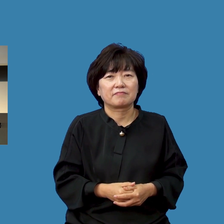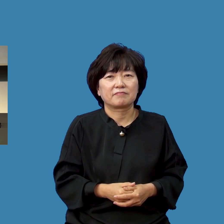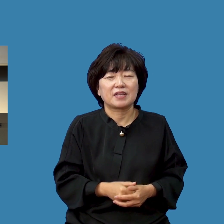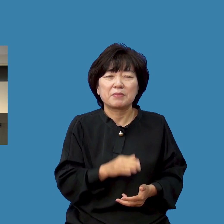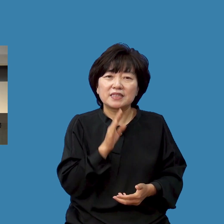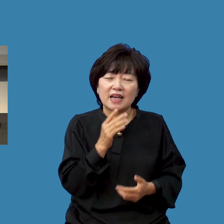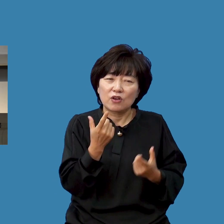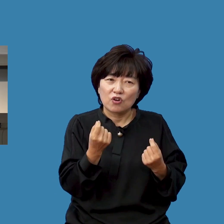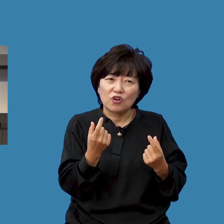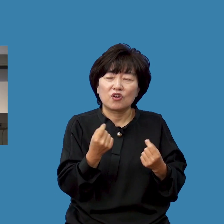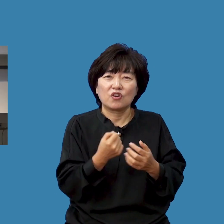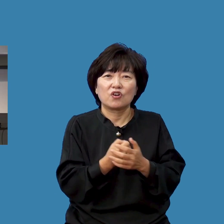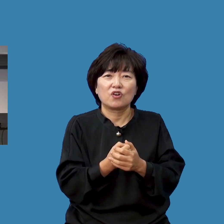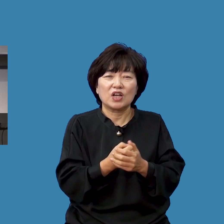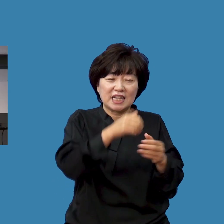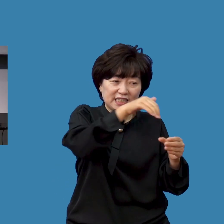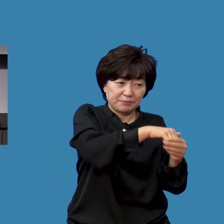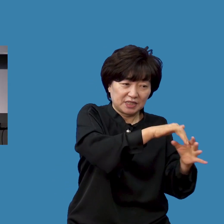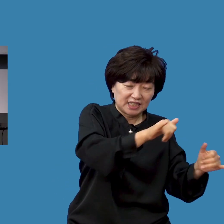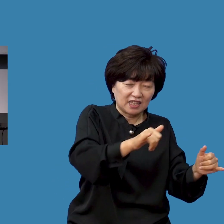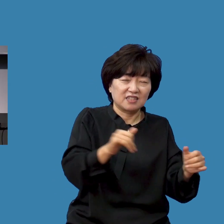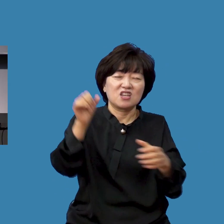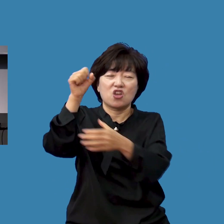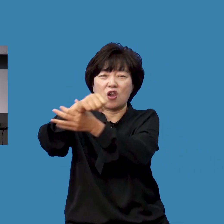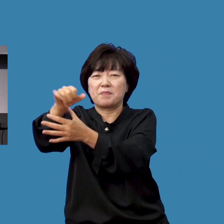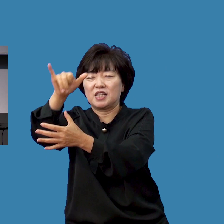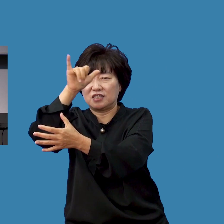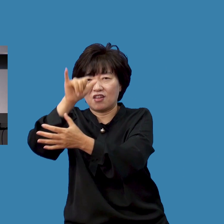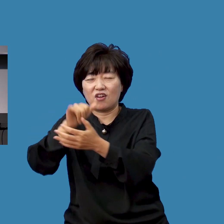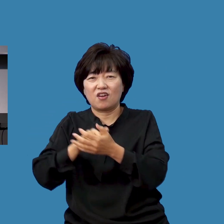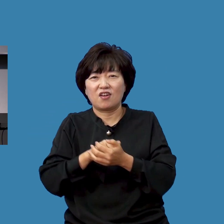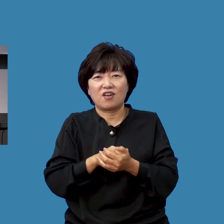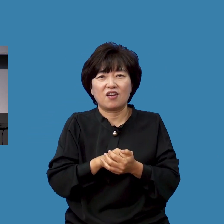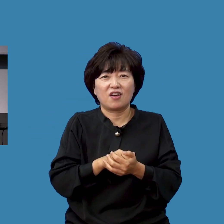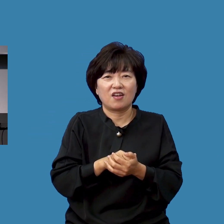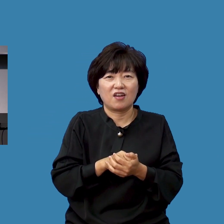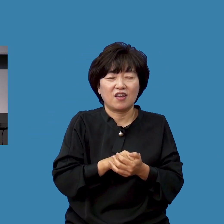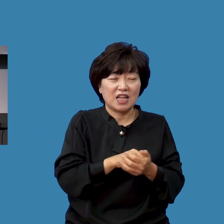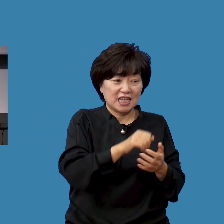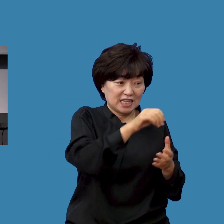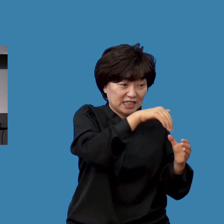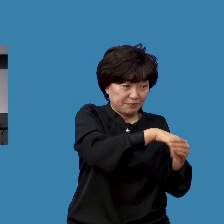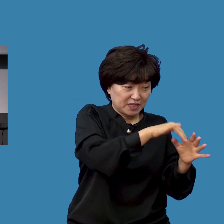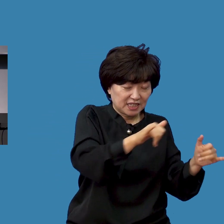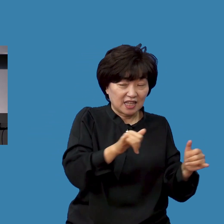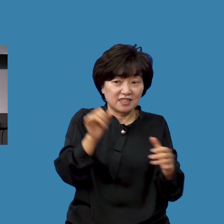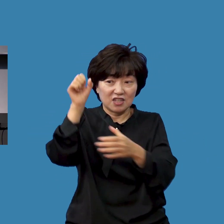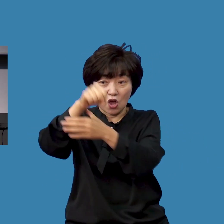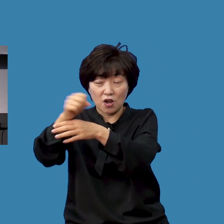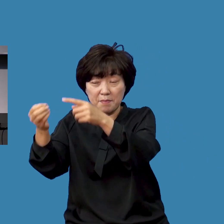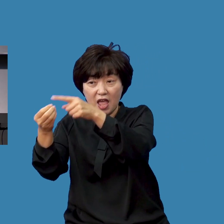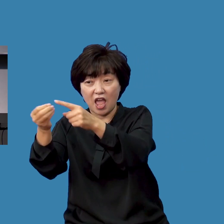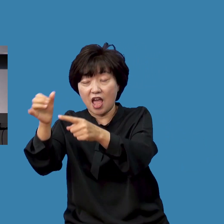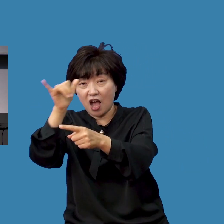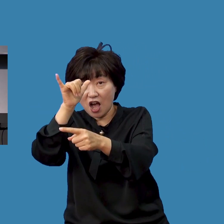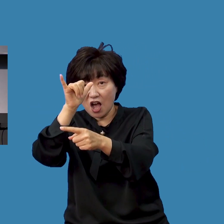자, 맞아요. 심는 자는 열매를 거둡니다. 심는 자는 하여간 열매를